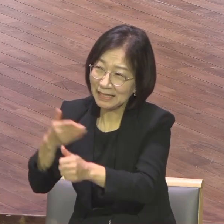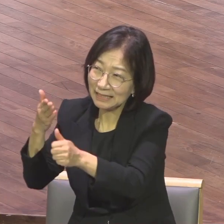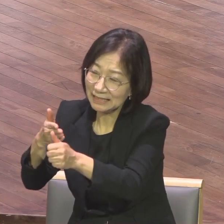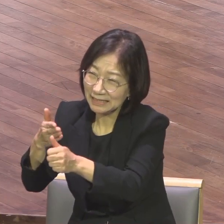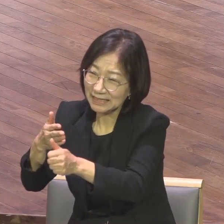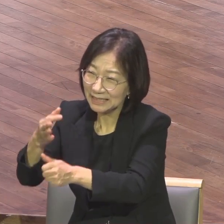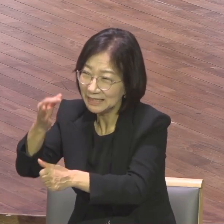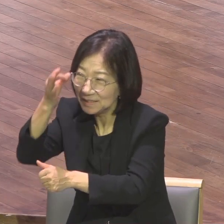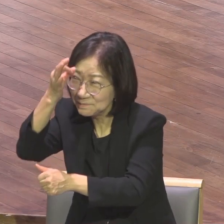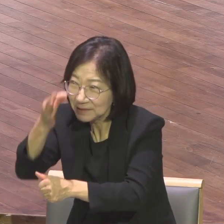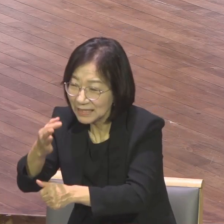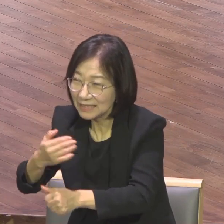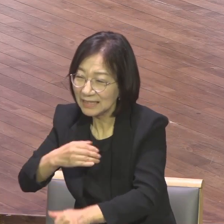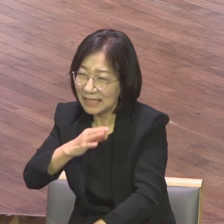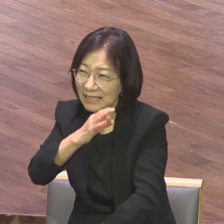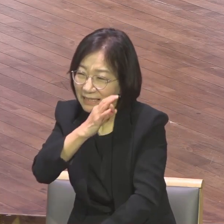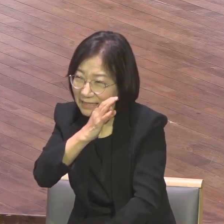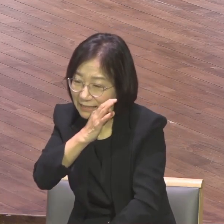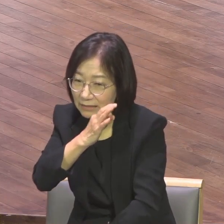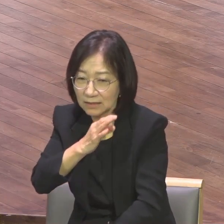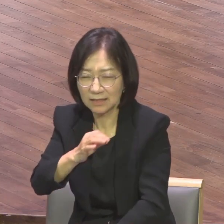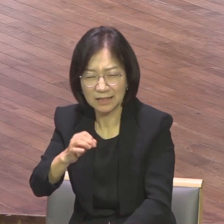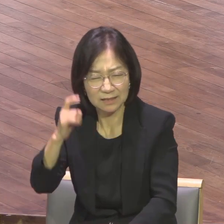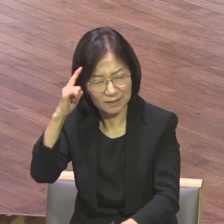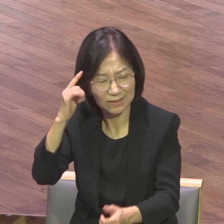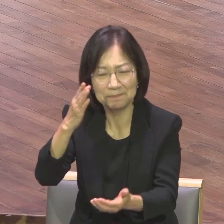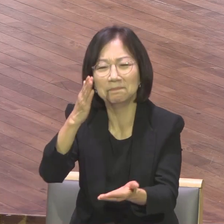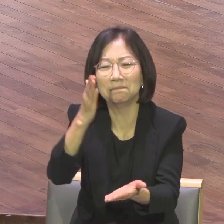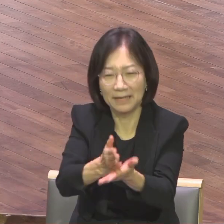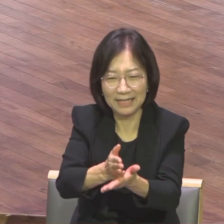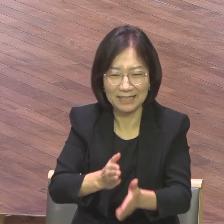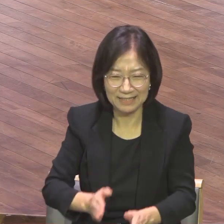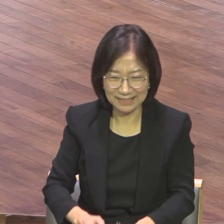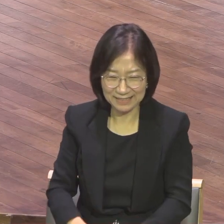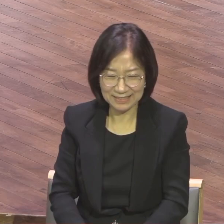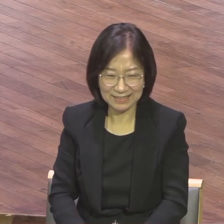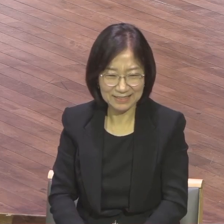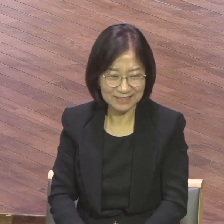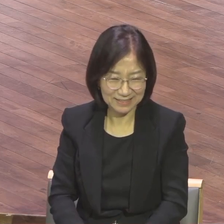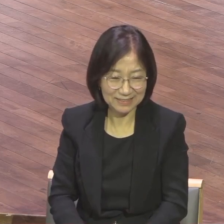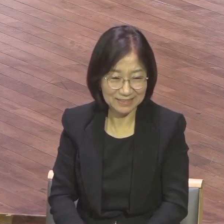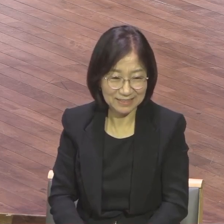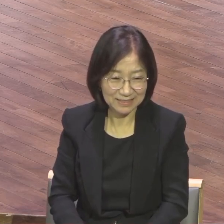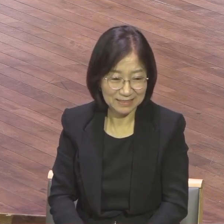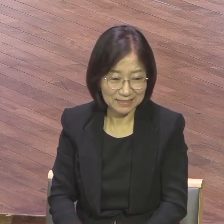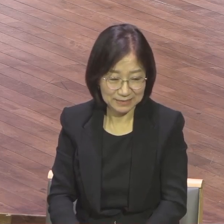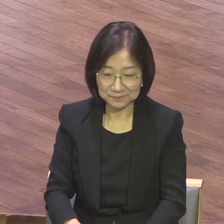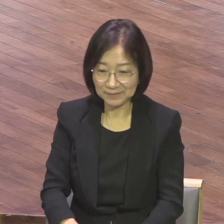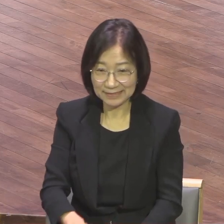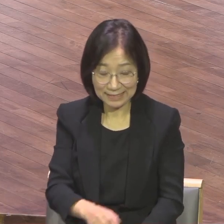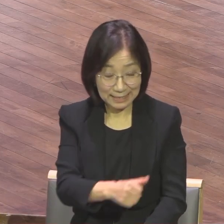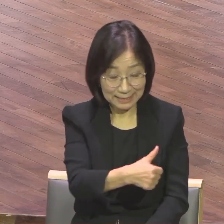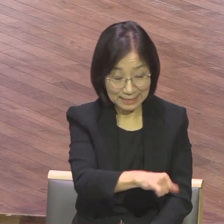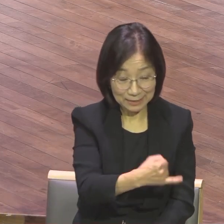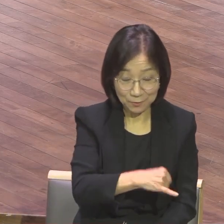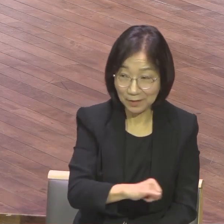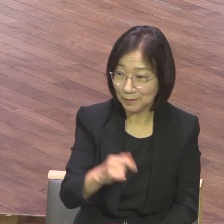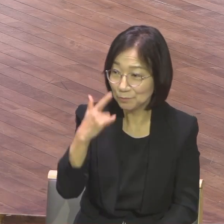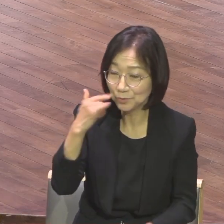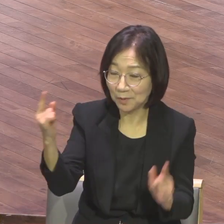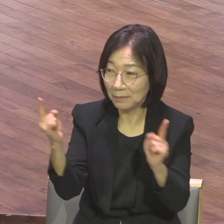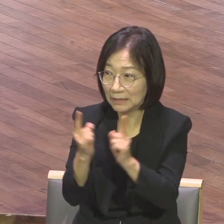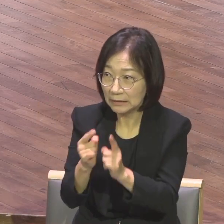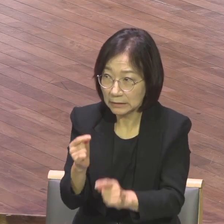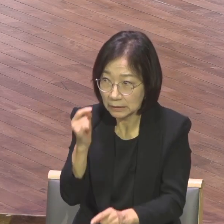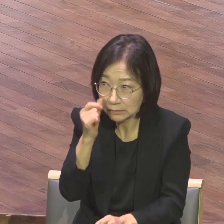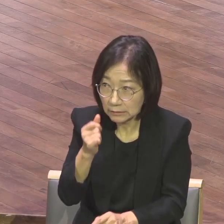미안해서 부끄러워서 이것까지 그런 소리 하지 마세요. 어느 자식이 부모 눈치 봅니까? 눈치 보면 지만